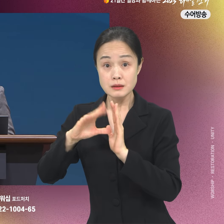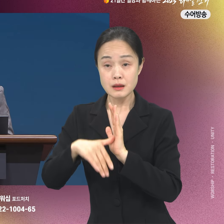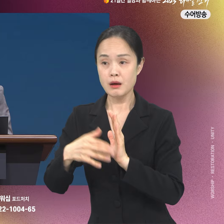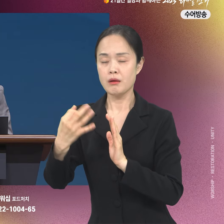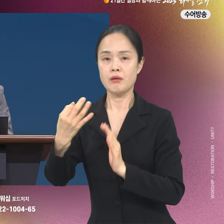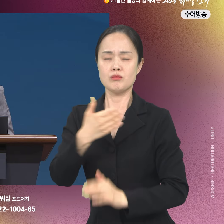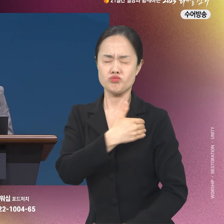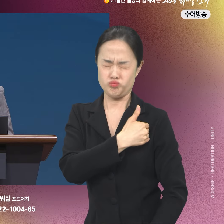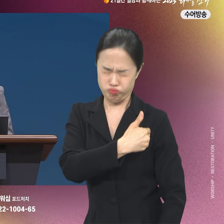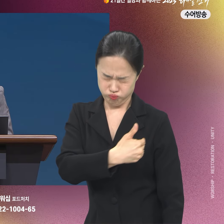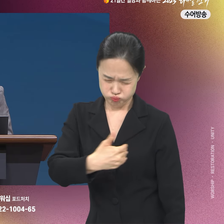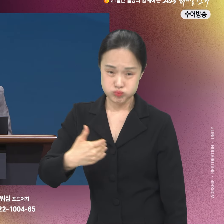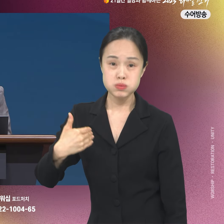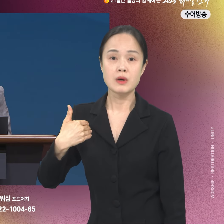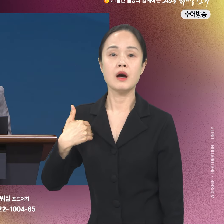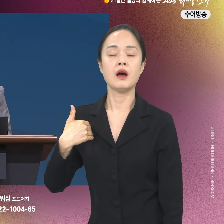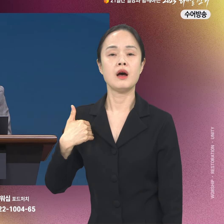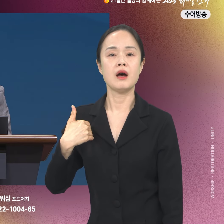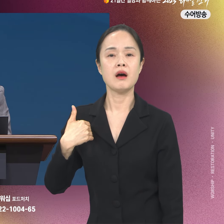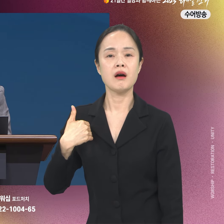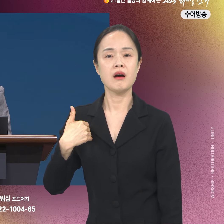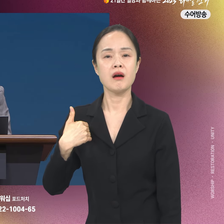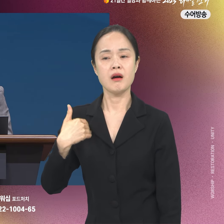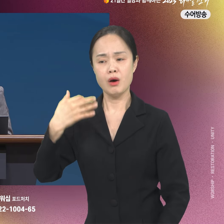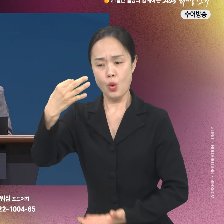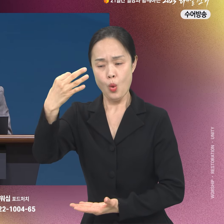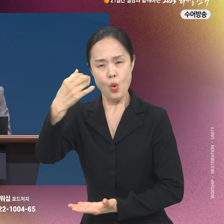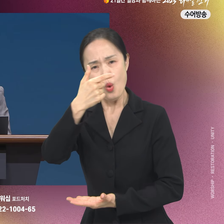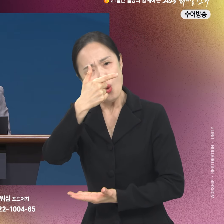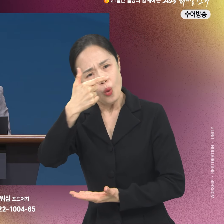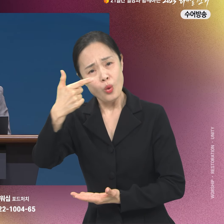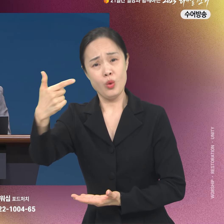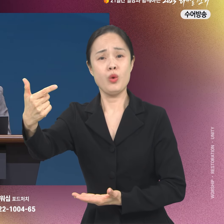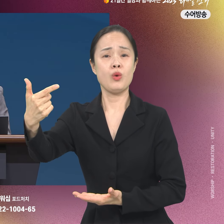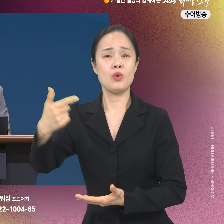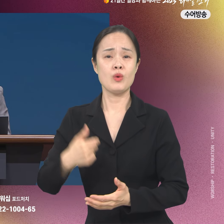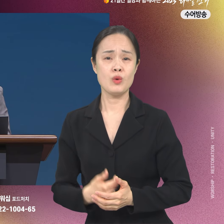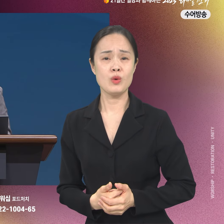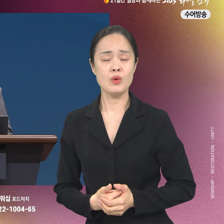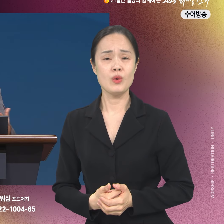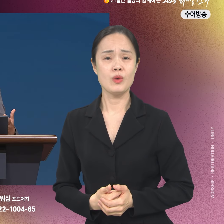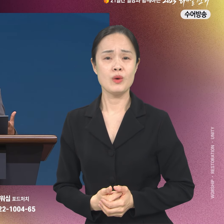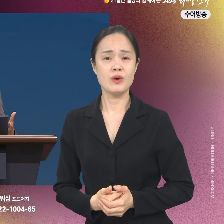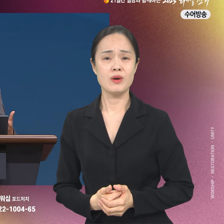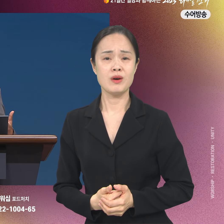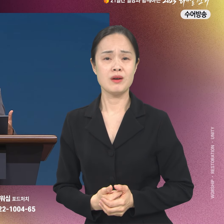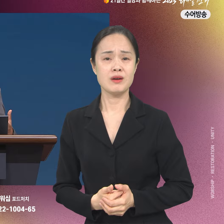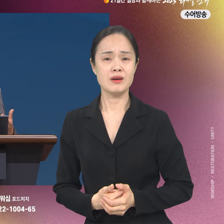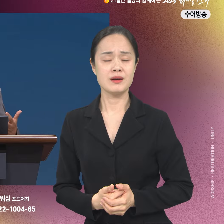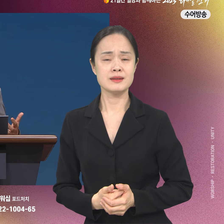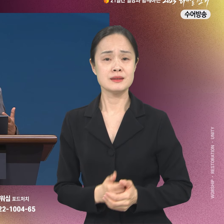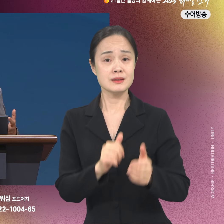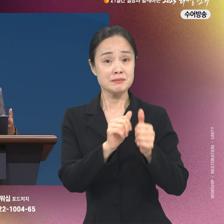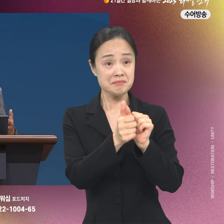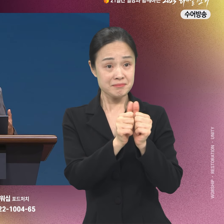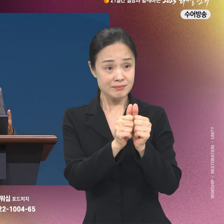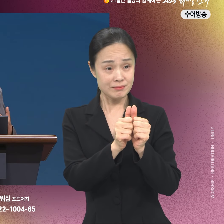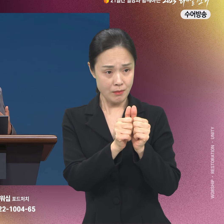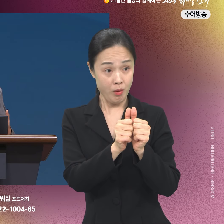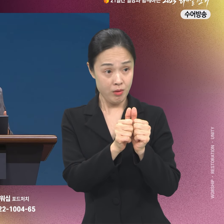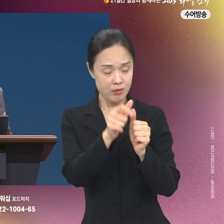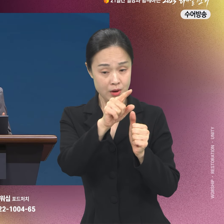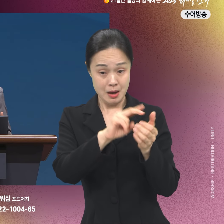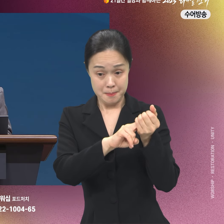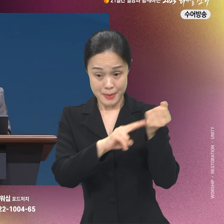먹고 사는데 아무 지장이 없는 거죠. 그리고 그렇게 제가 떠나면 제가 이제 이 작품에